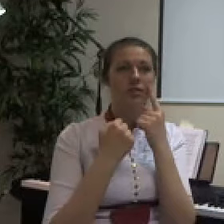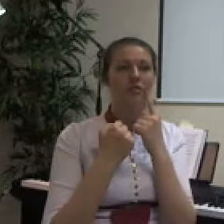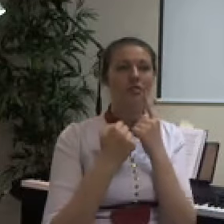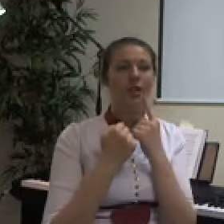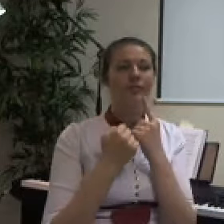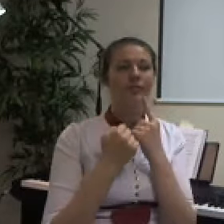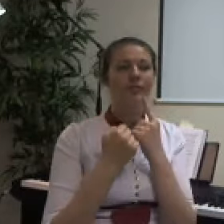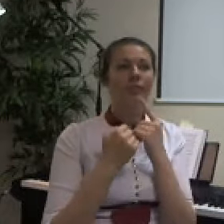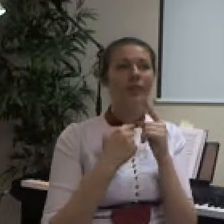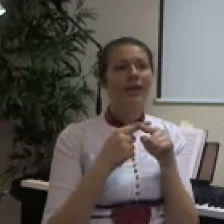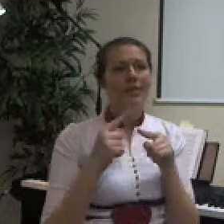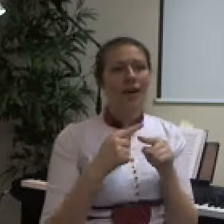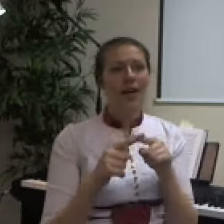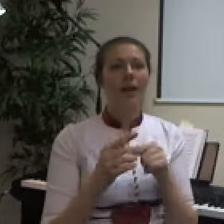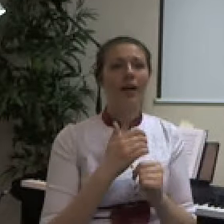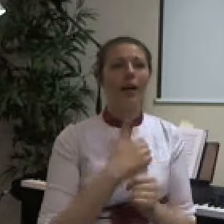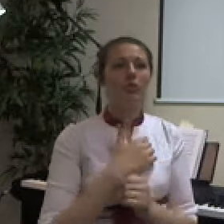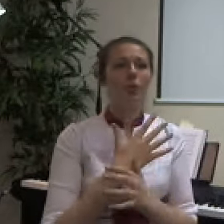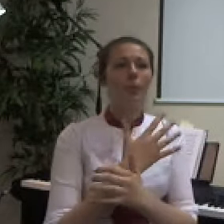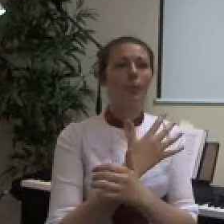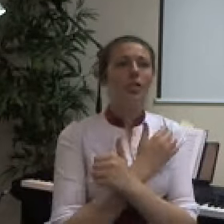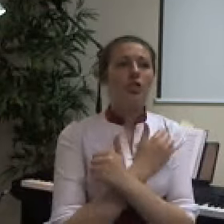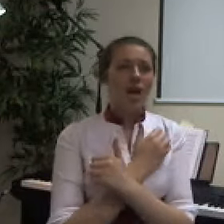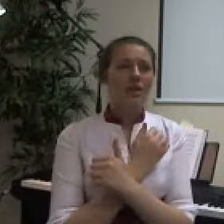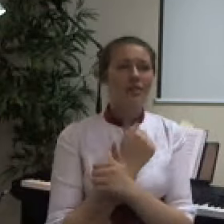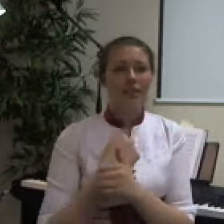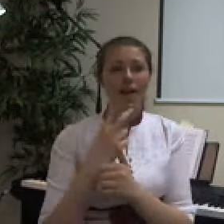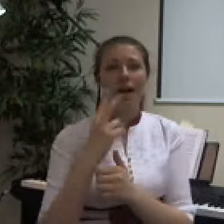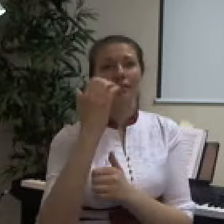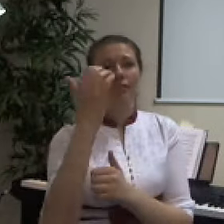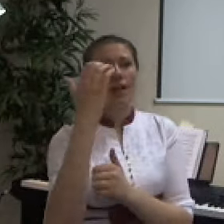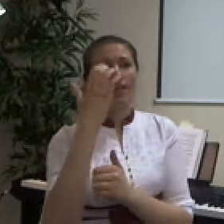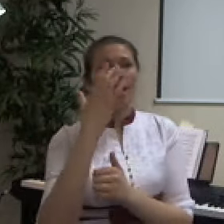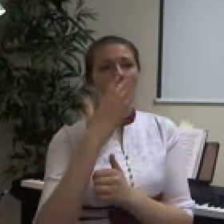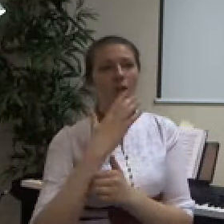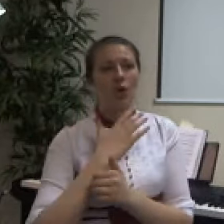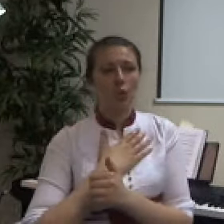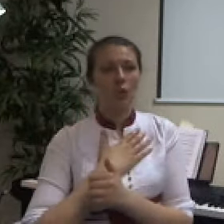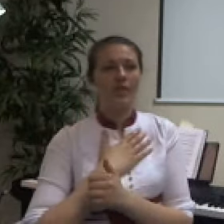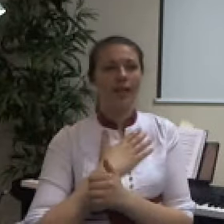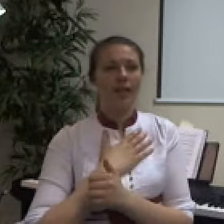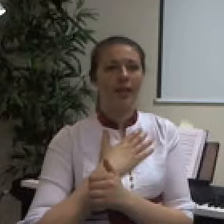слез. Я и хочу прижаться я к твоей груди